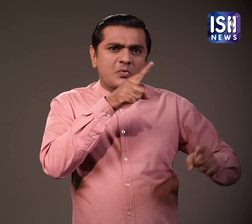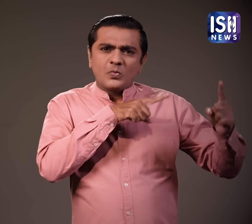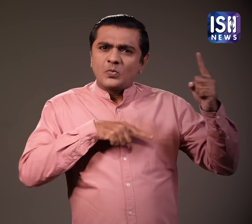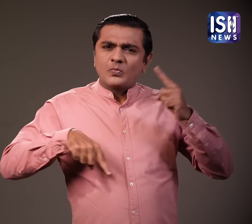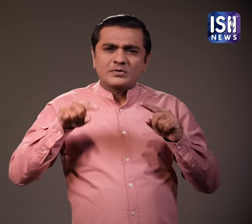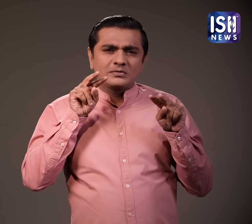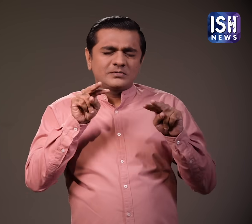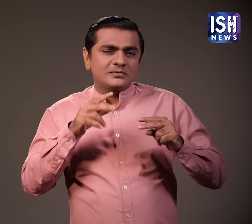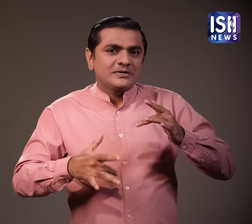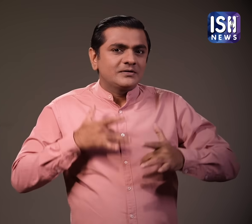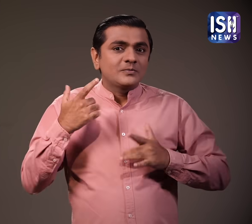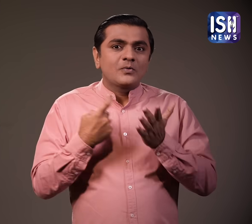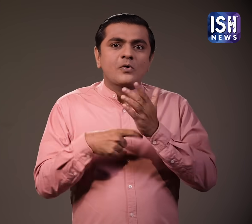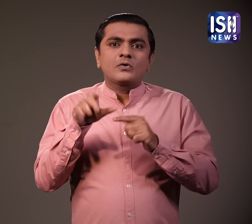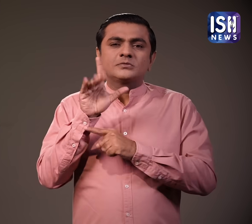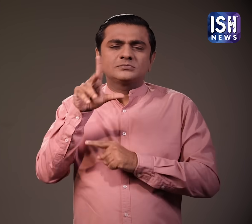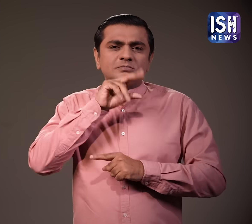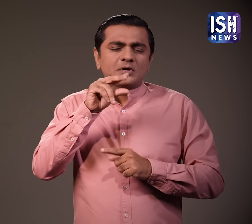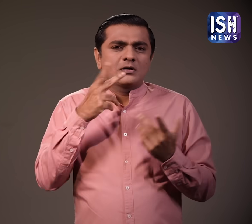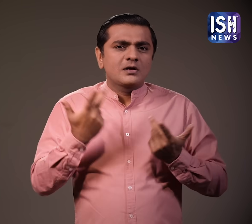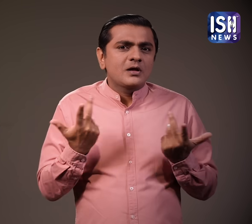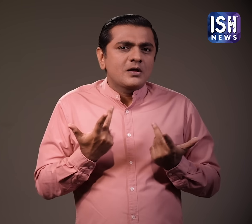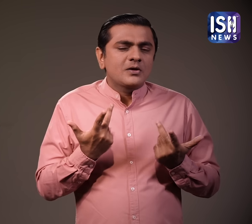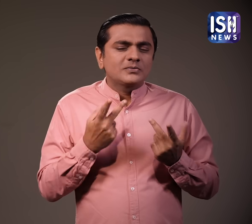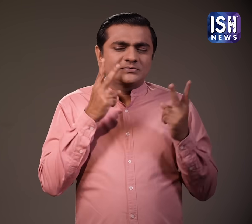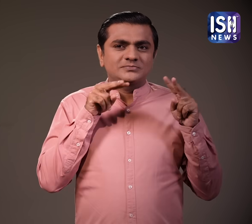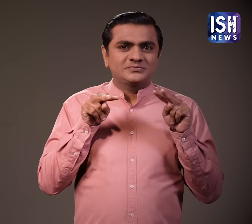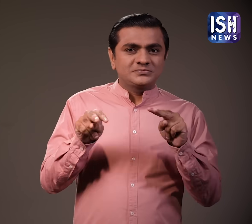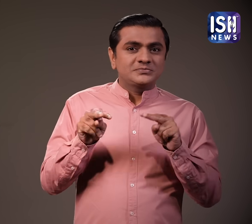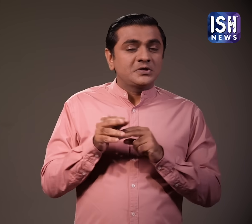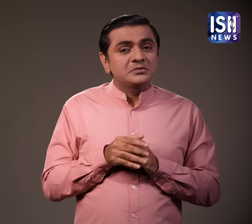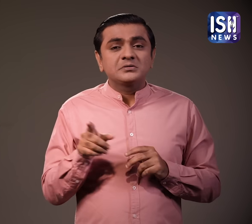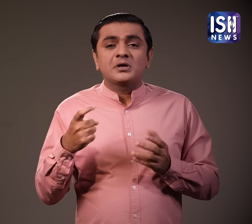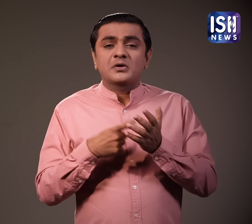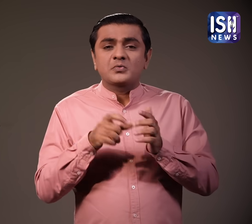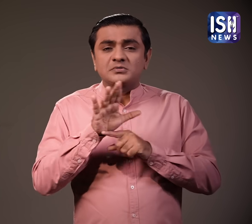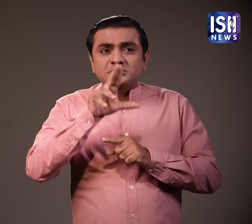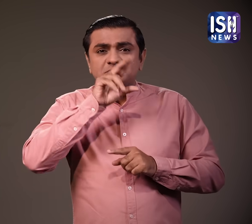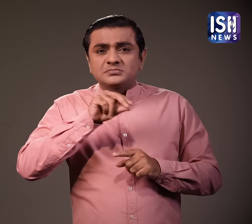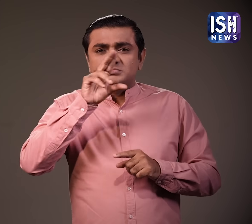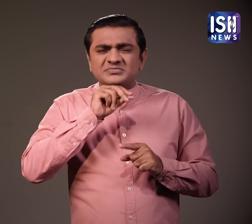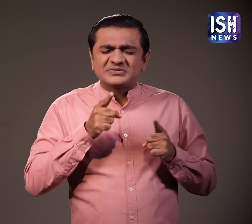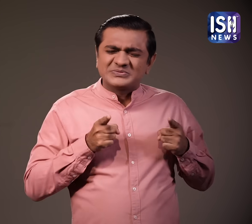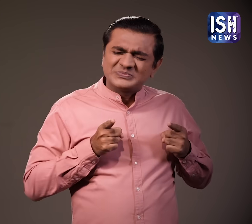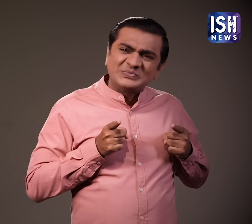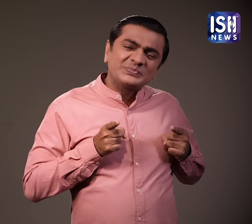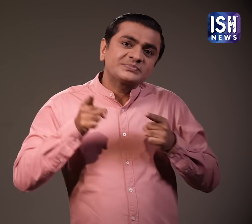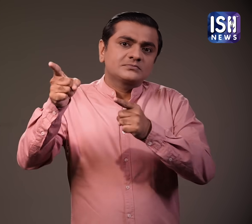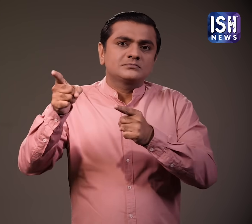संसत में उनके बयान का कई लोगों को इंतजार था अपने भाशन के दौरान राहुल गांदी ने